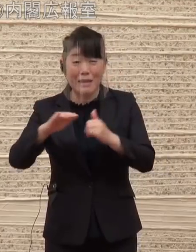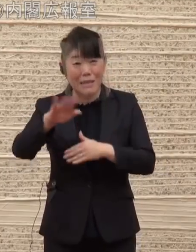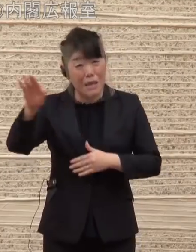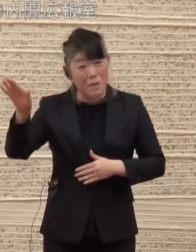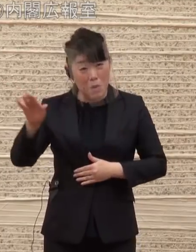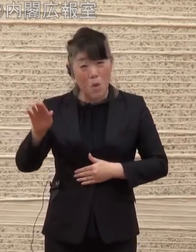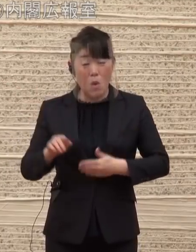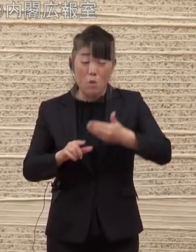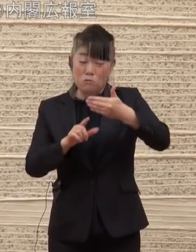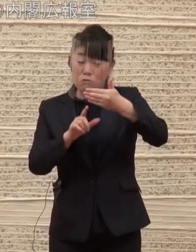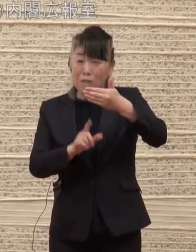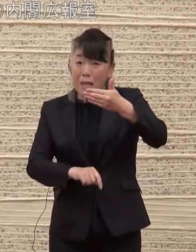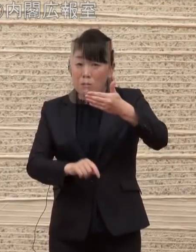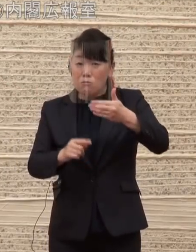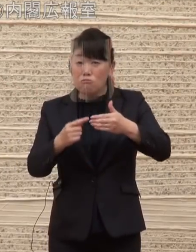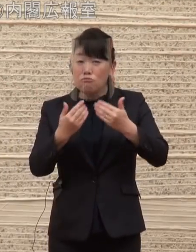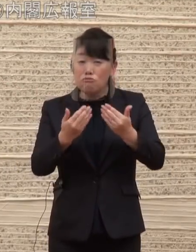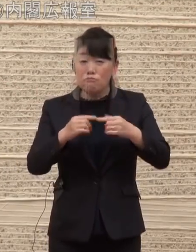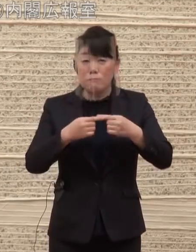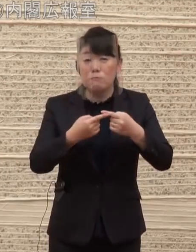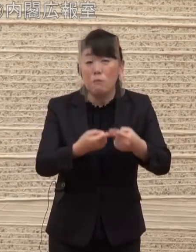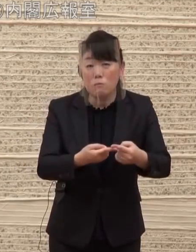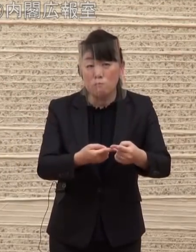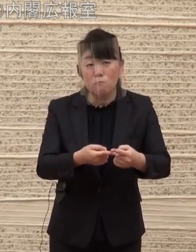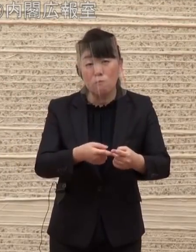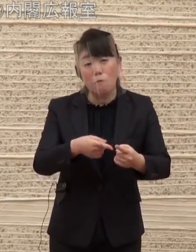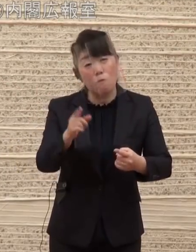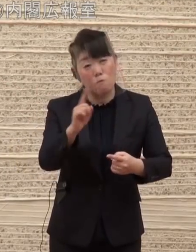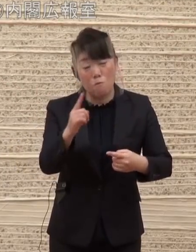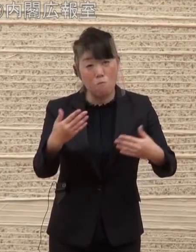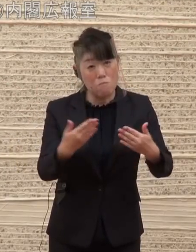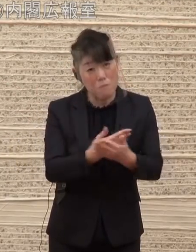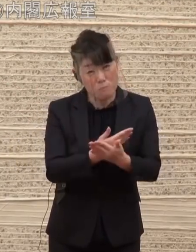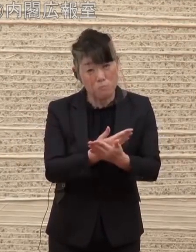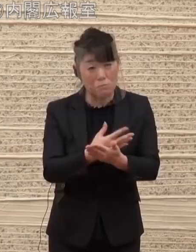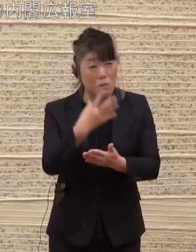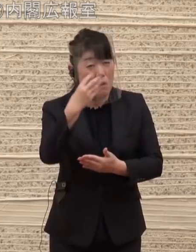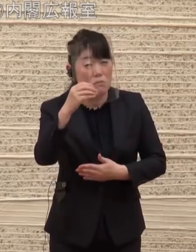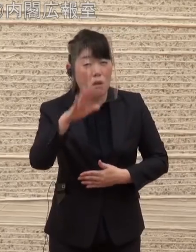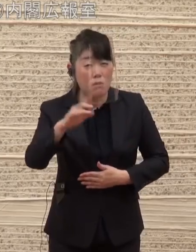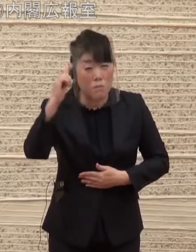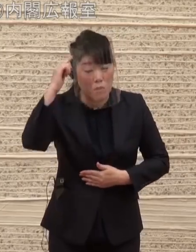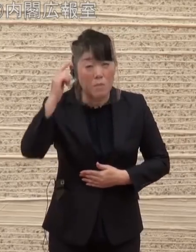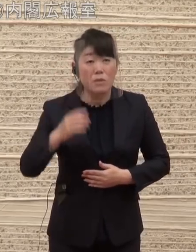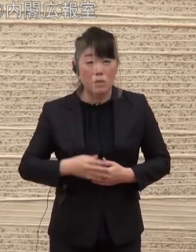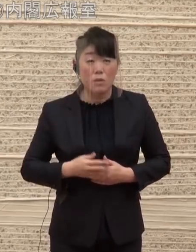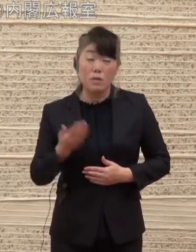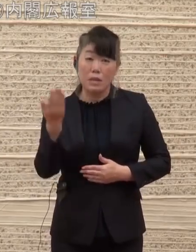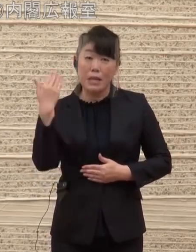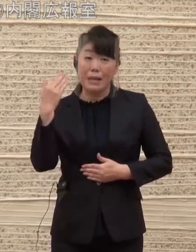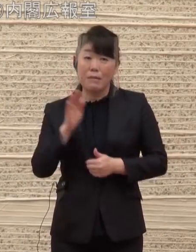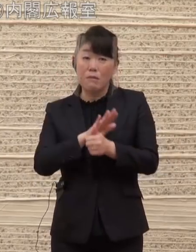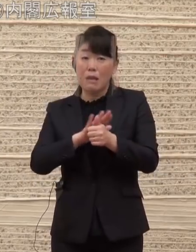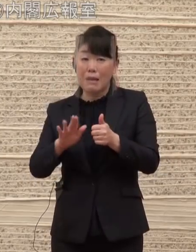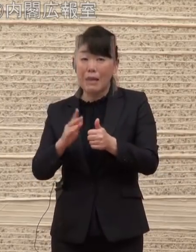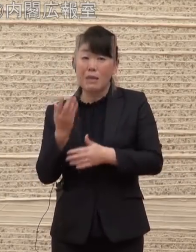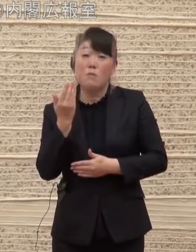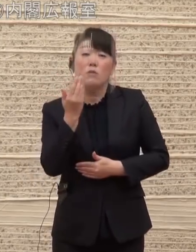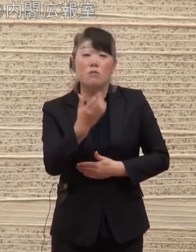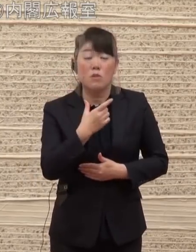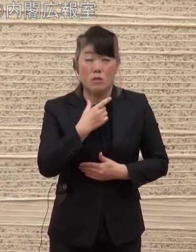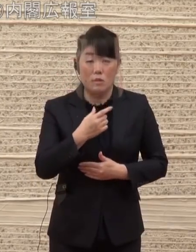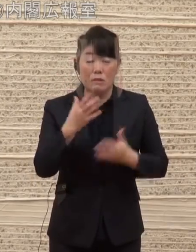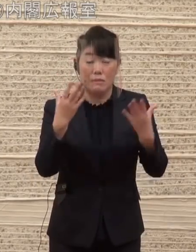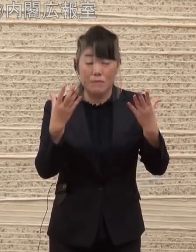ね9月入学がどうどういうふうになっていくのかというのは非常に大きな歓声子だと思いますあの前回の会見でもを着させて頂きましたけれど